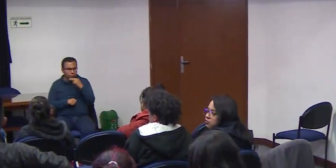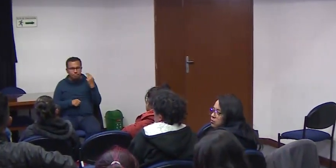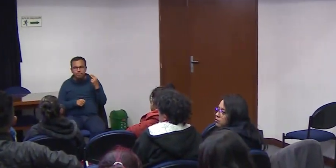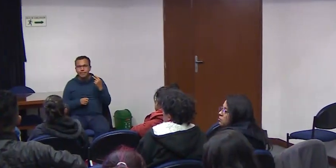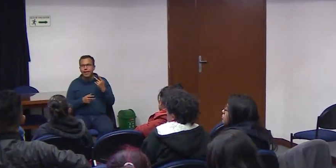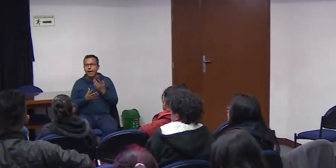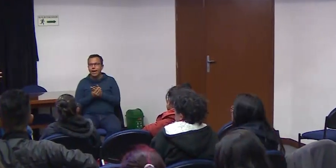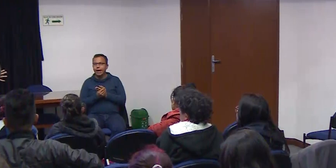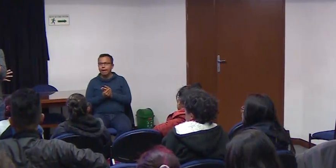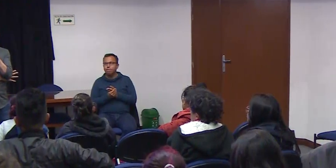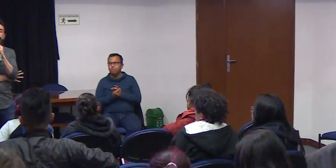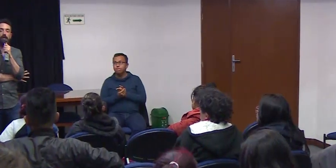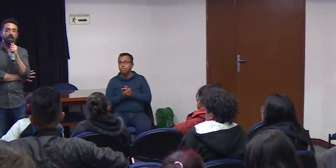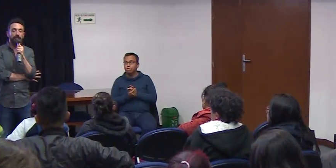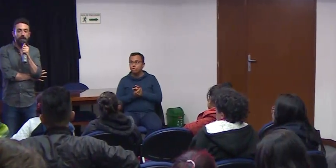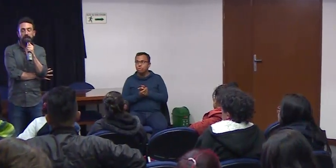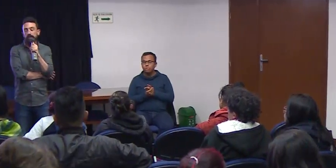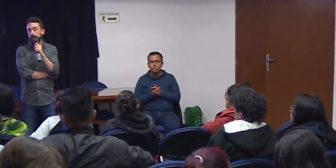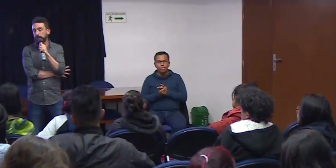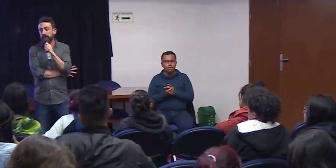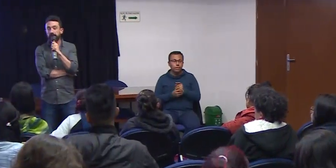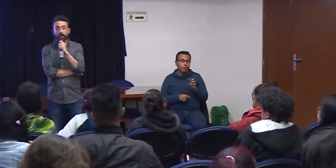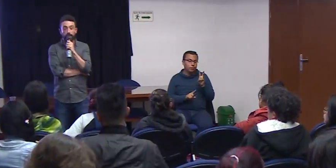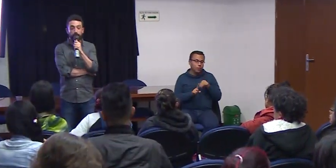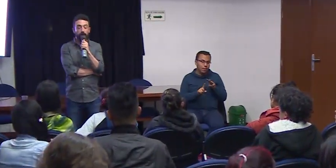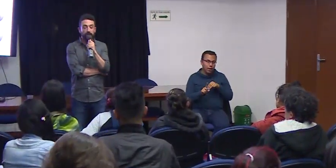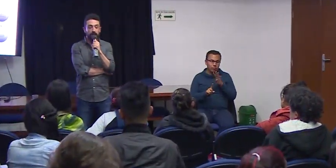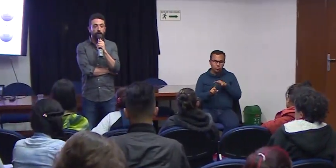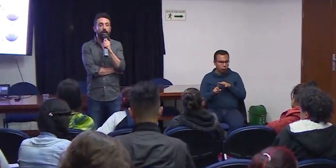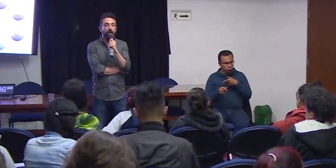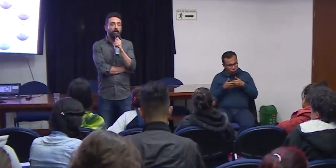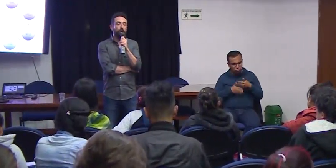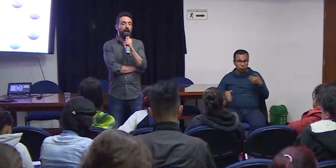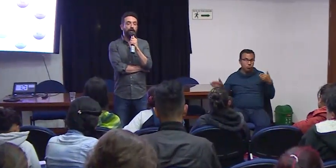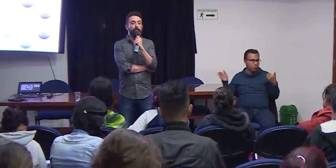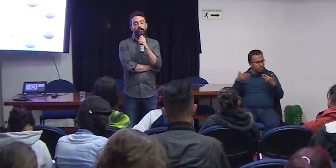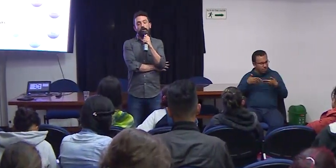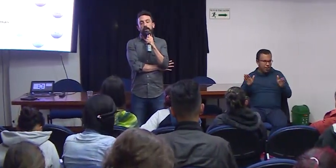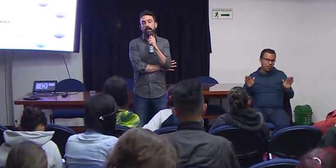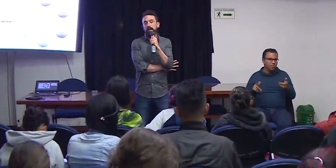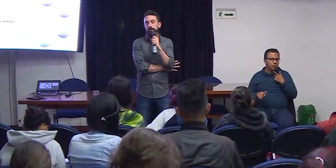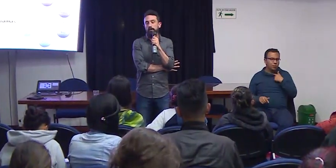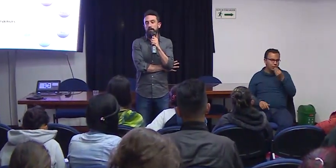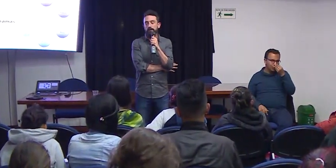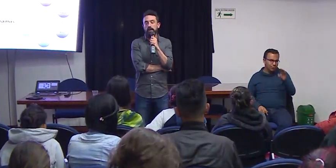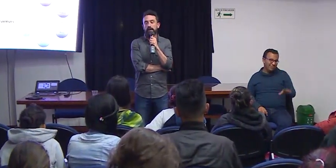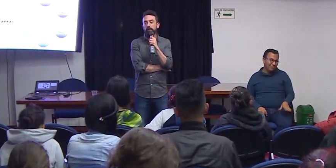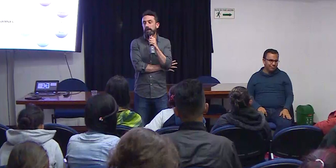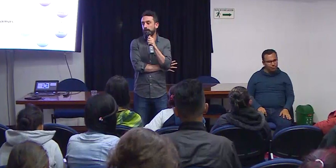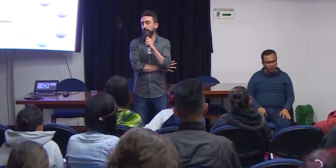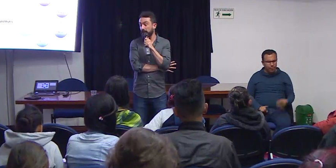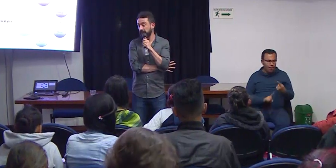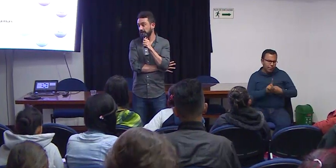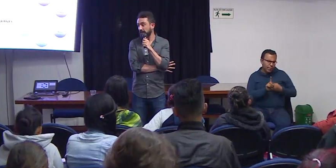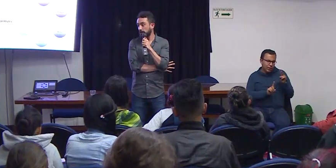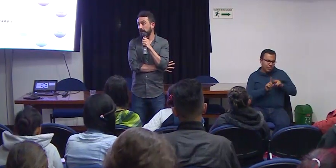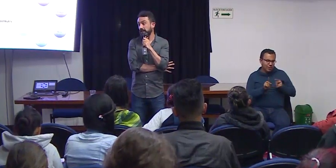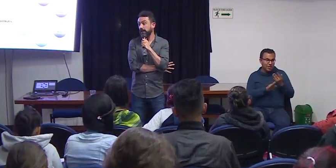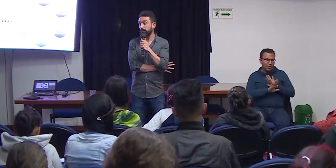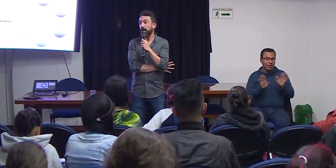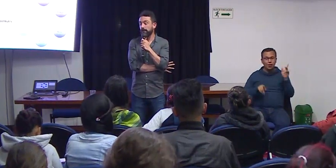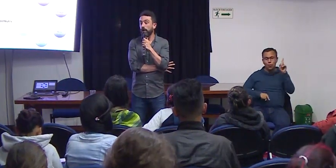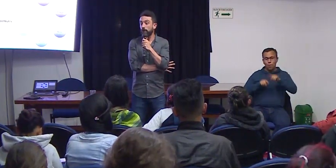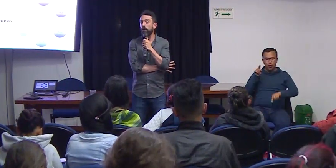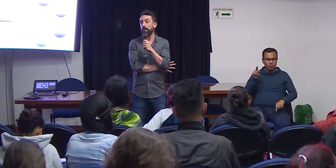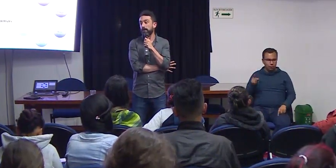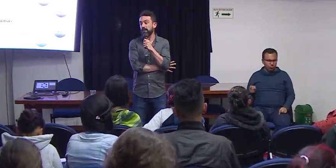que no sea digamos de TR meses dos meses o cosas por el estilo Porque a mí no me funciona digamos que una persona Vaya un mes o dos meses Porque si